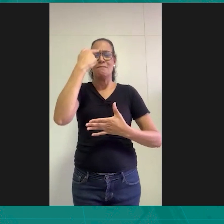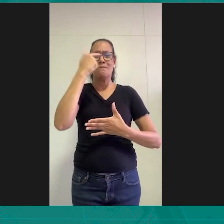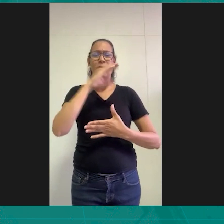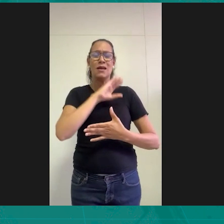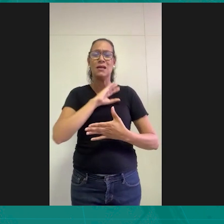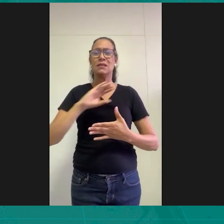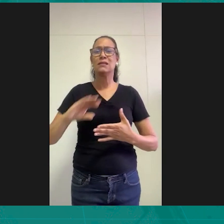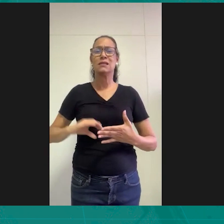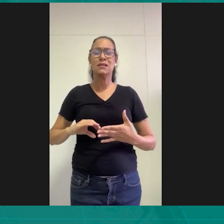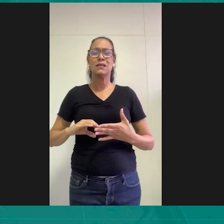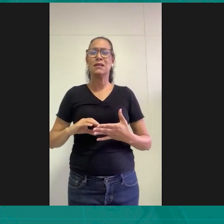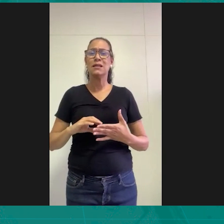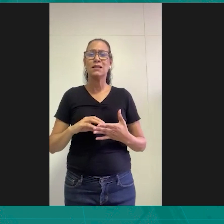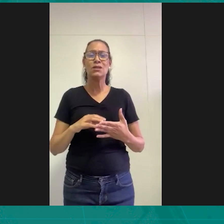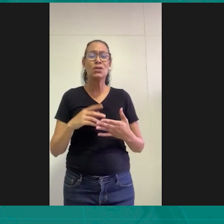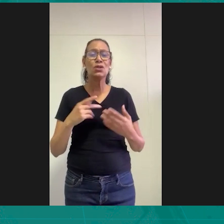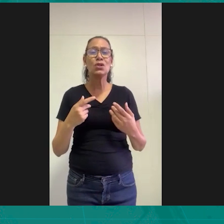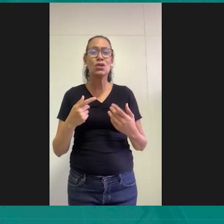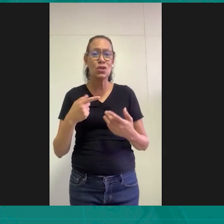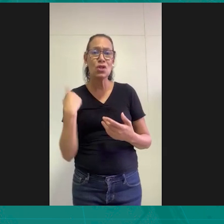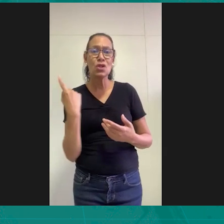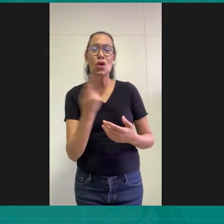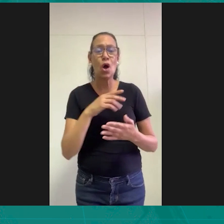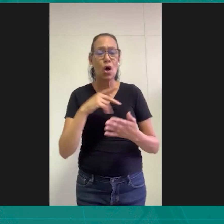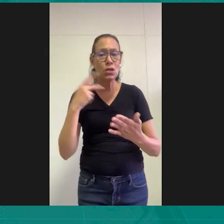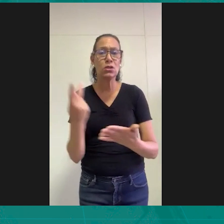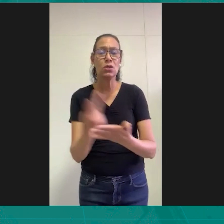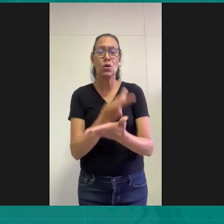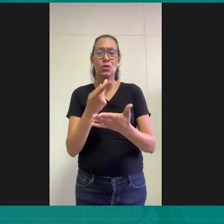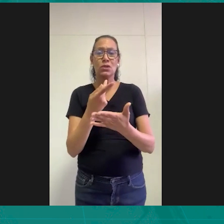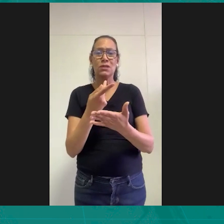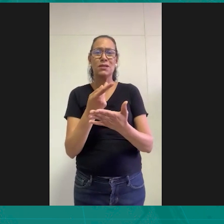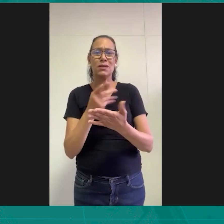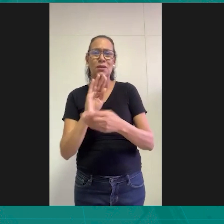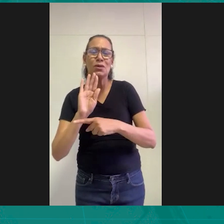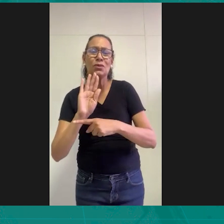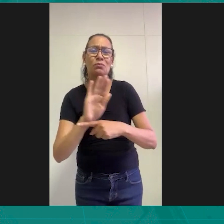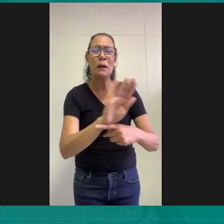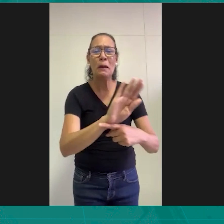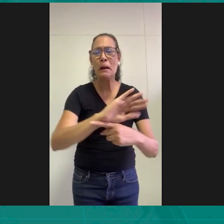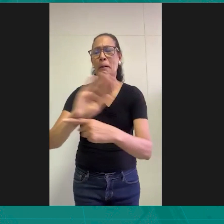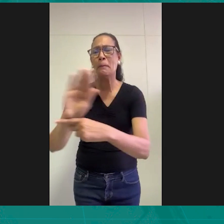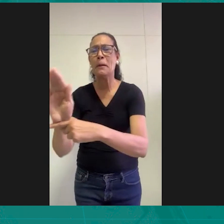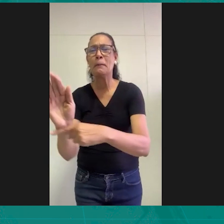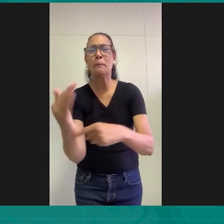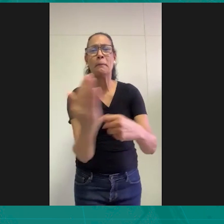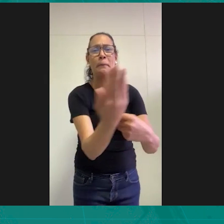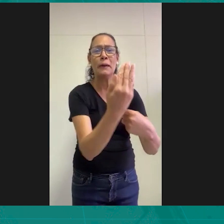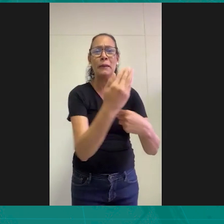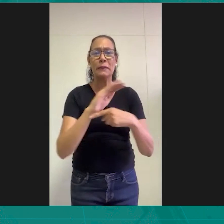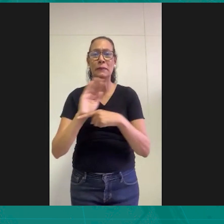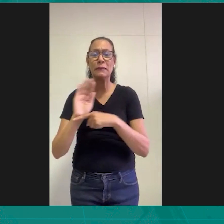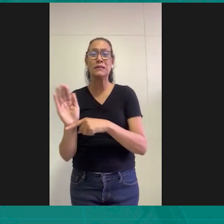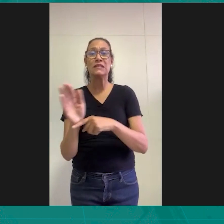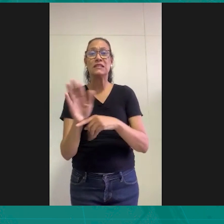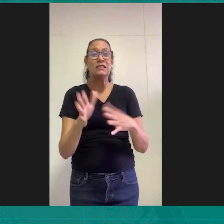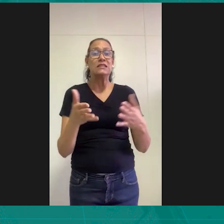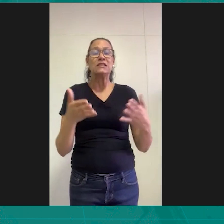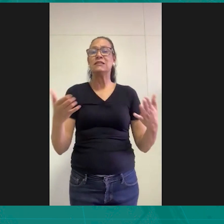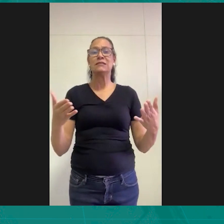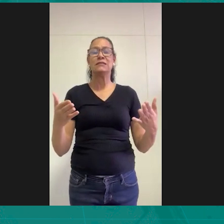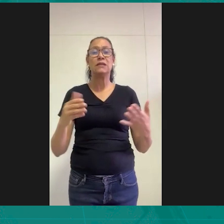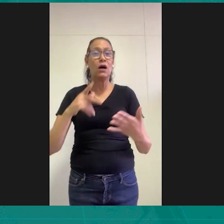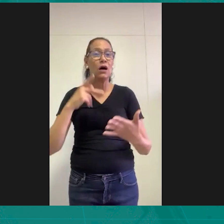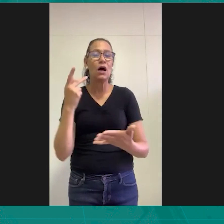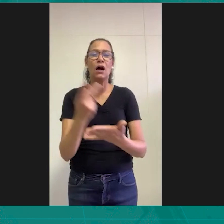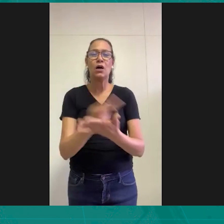junta, segundo a justa cooperação de cada parte, efetua o seu próprio aumento para a edificação de si mesmo